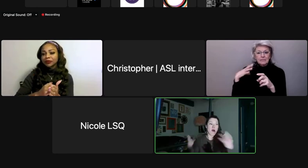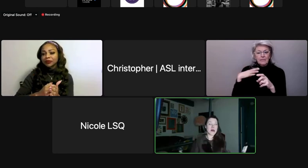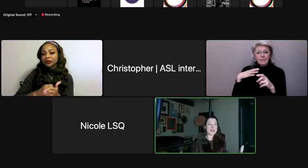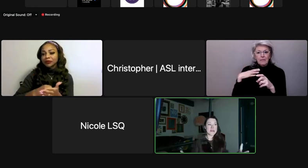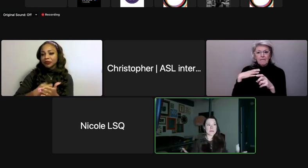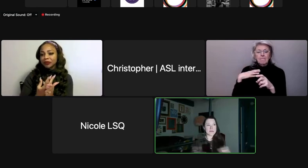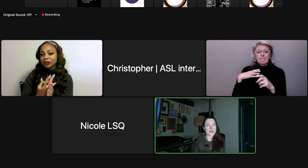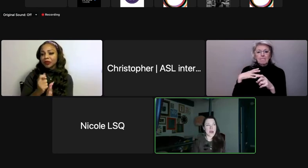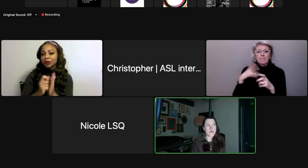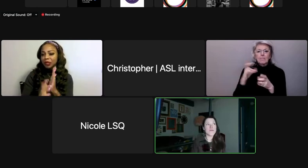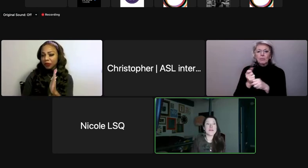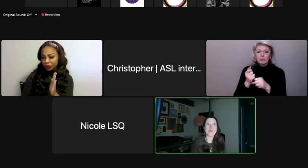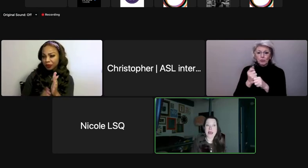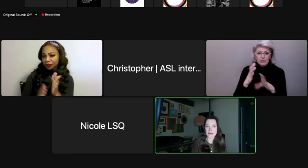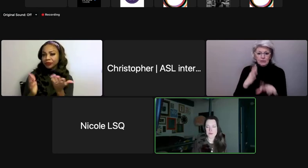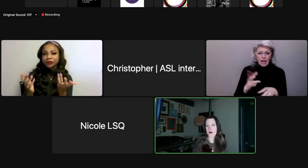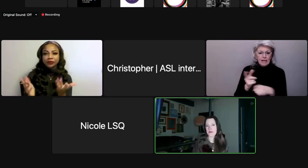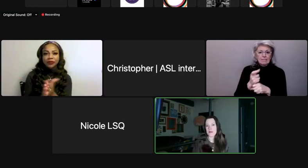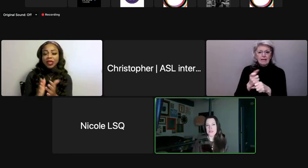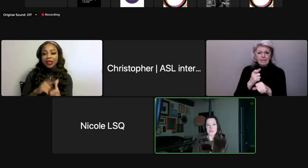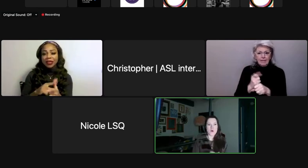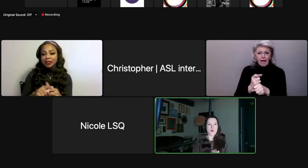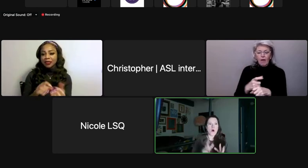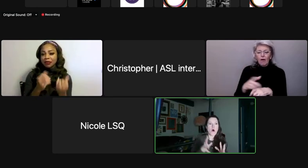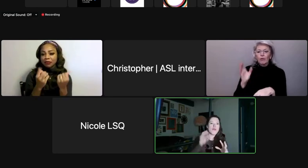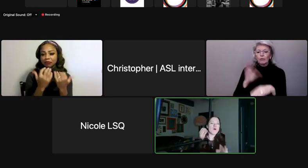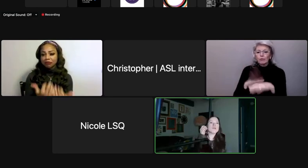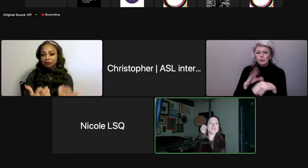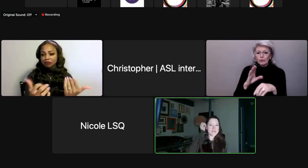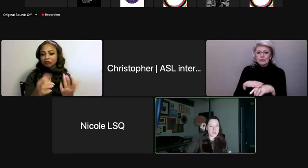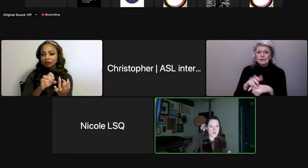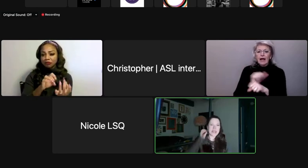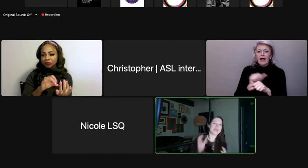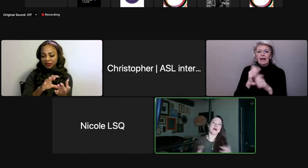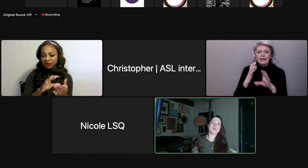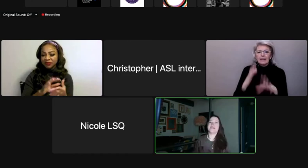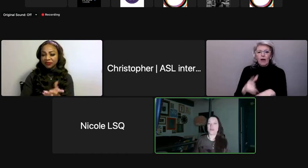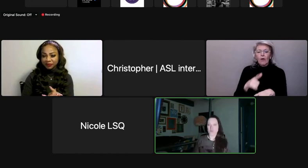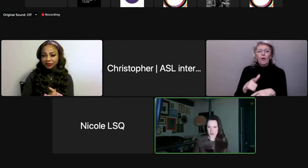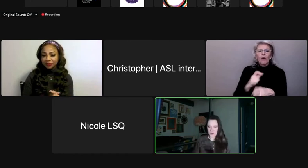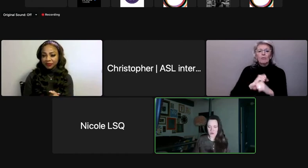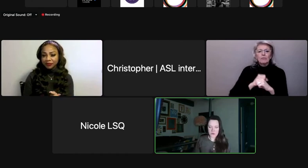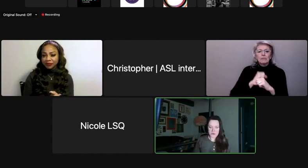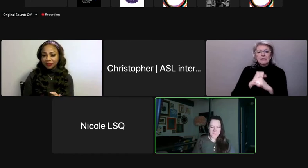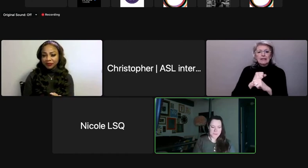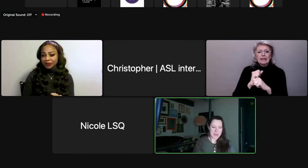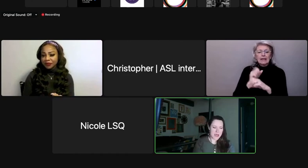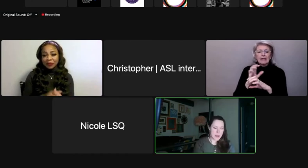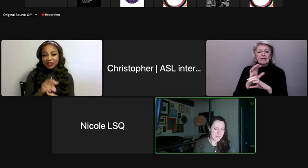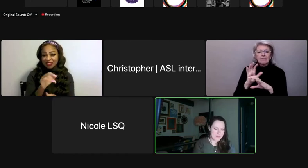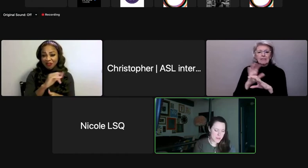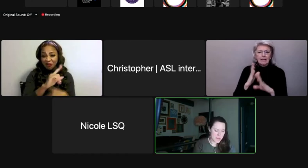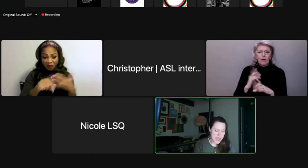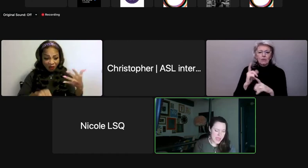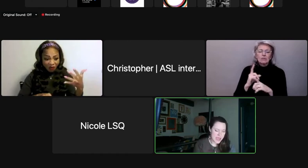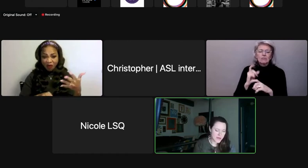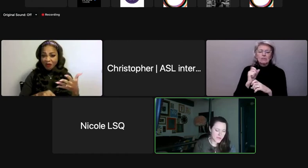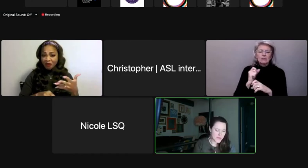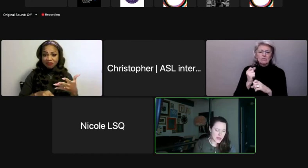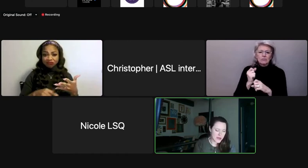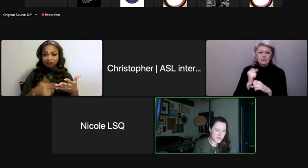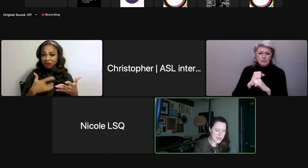le producteur le directeur les consultants les acteurs la publicité puis il y a l